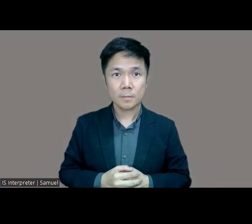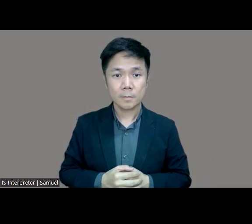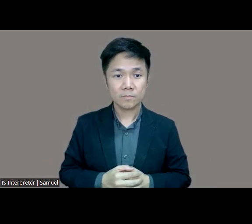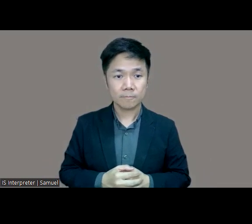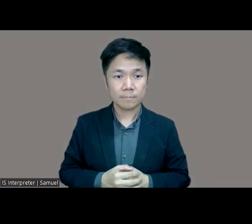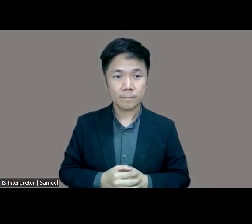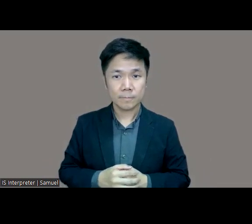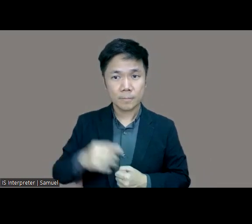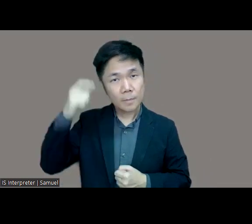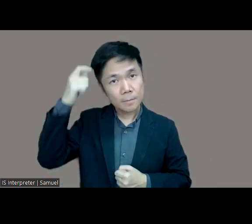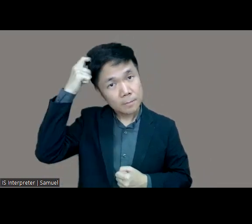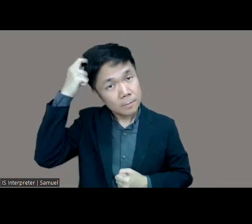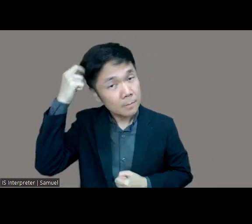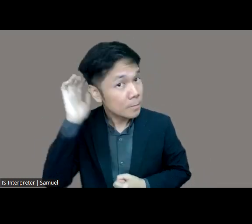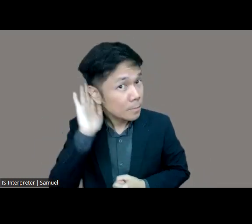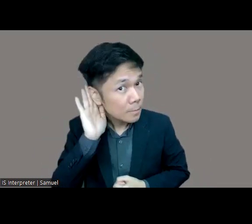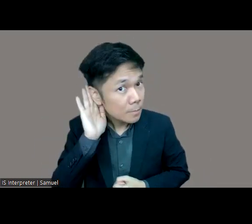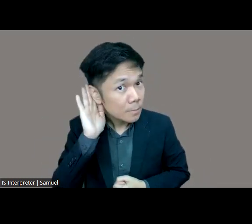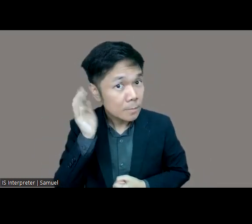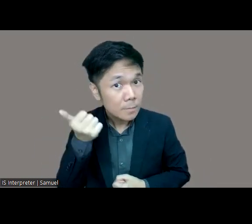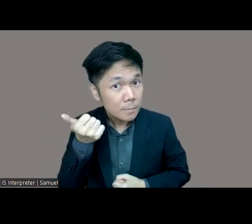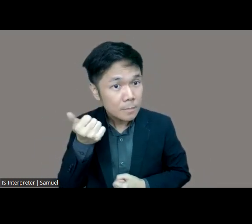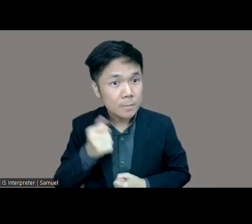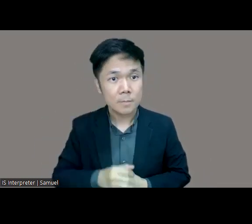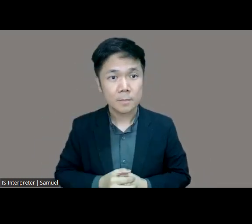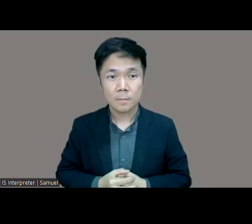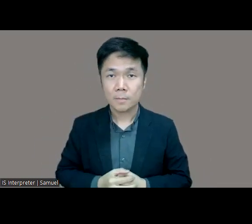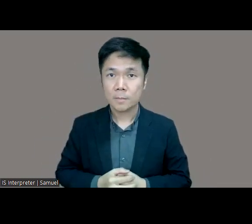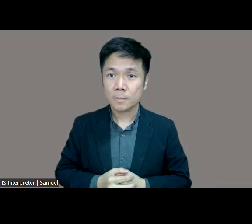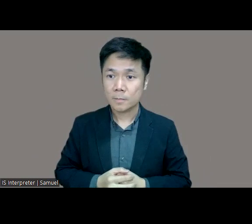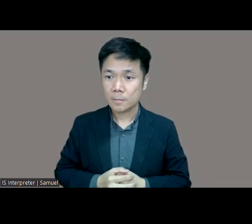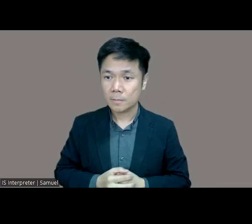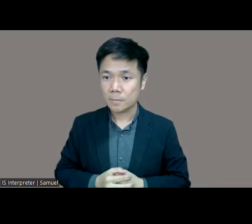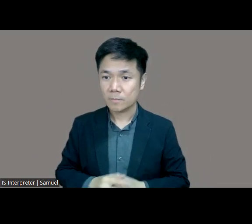can you hear Oui. me? Est-ce que vous pouvez m'entendre?